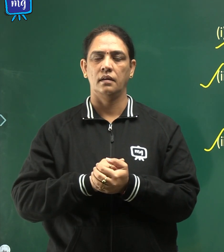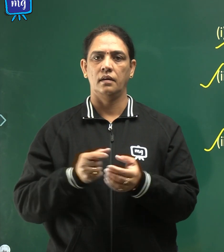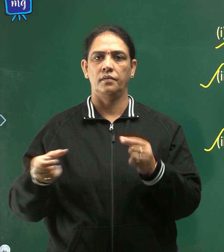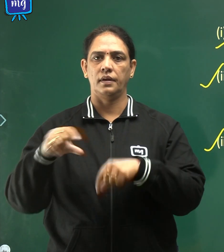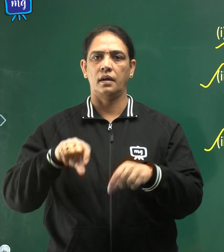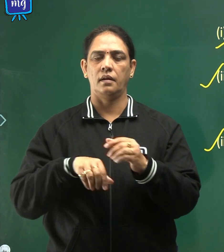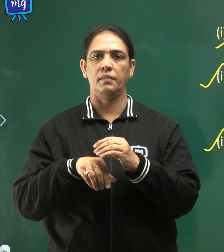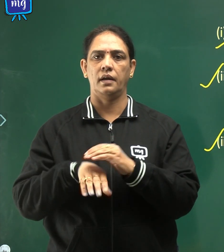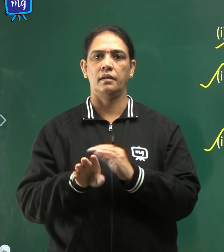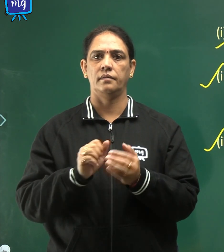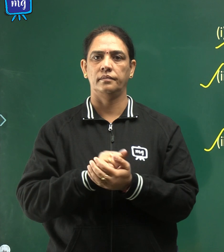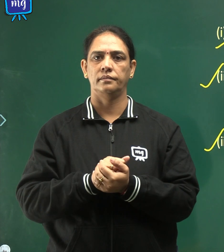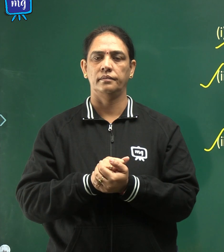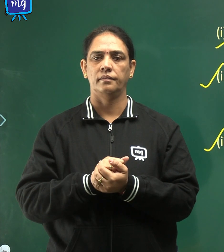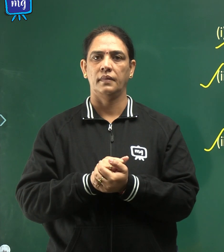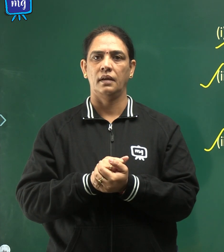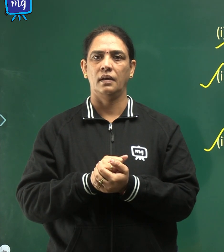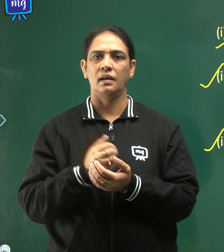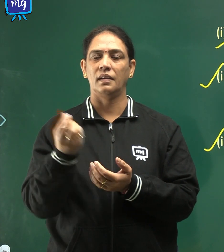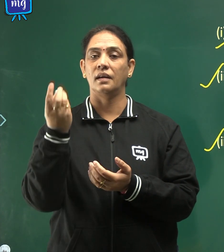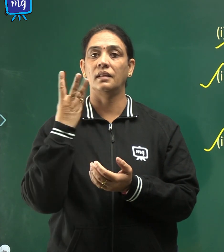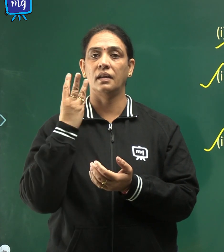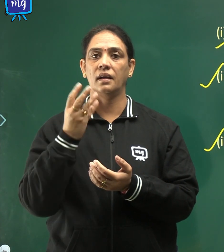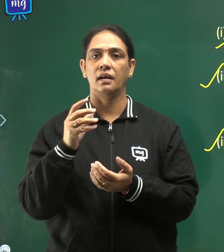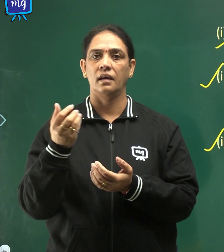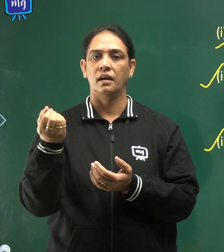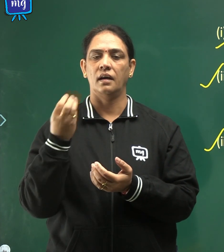विज्ञान में कितने अंक